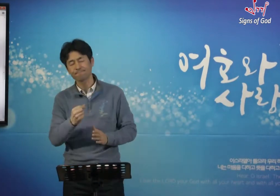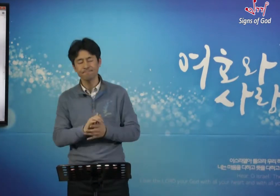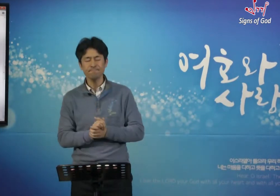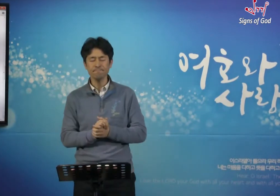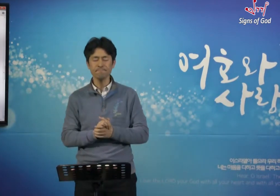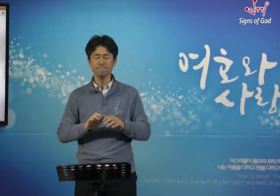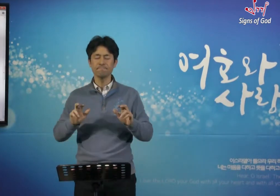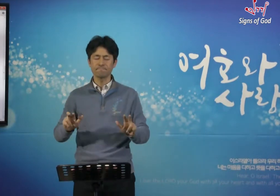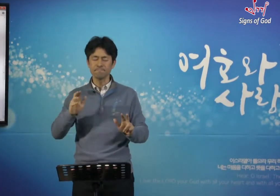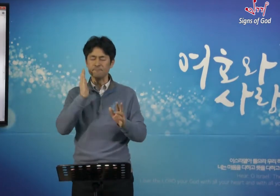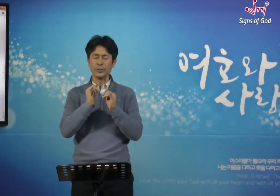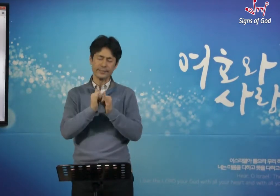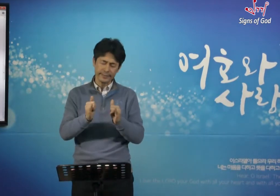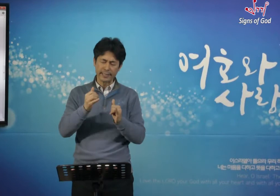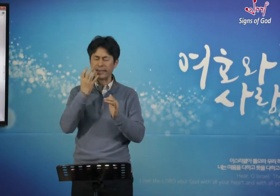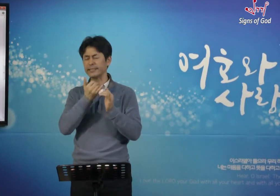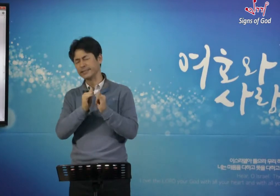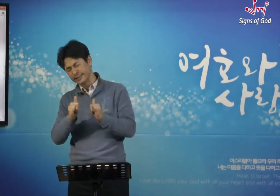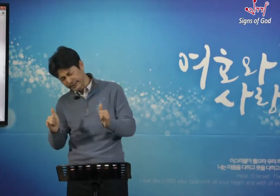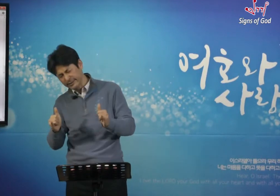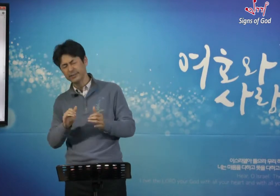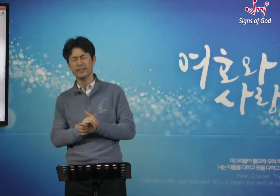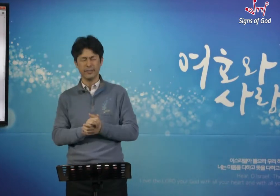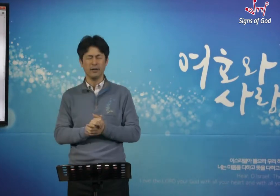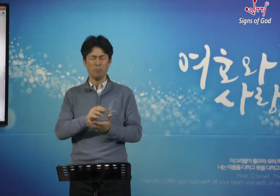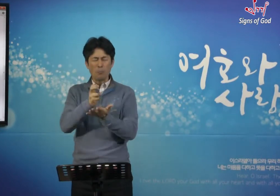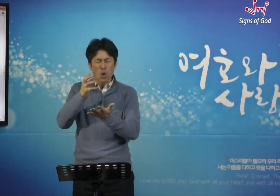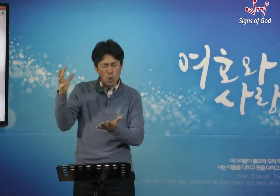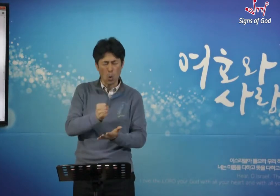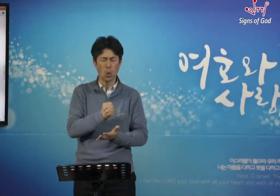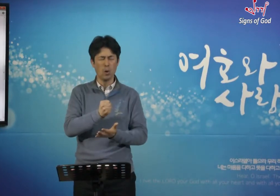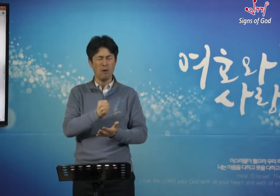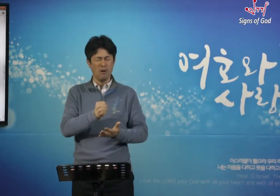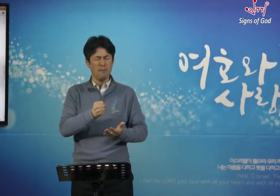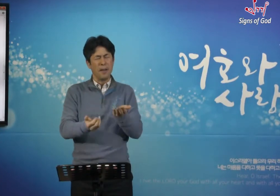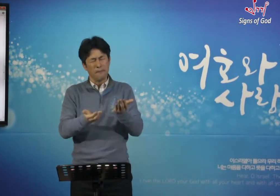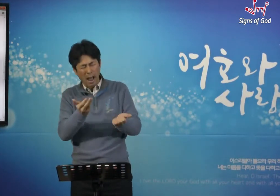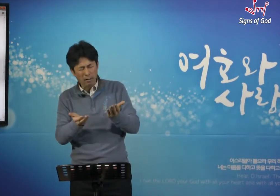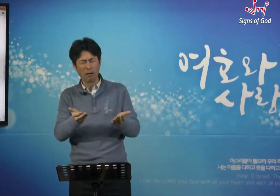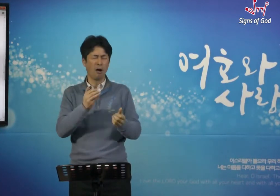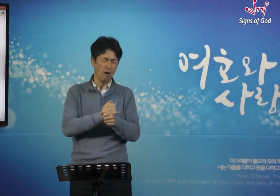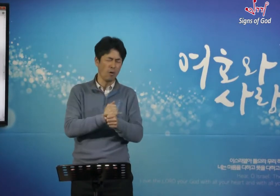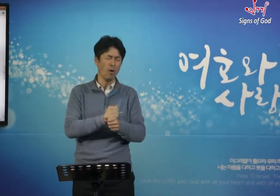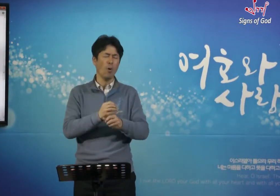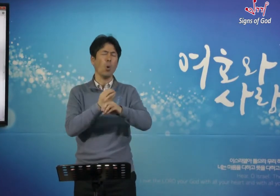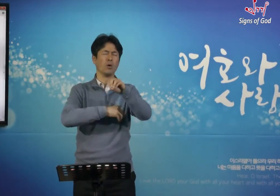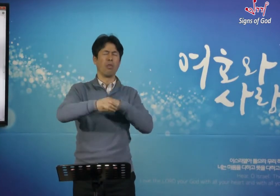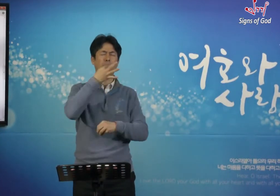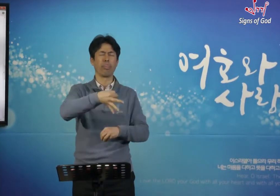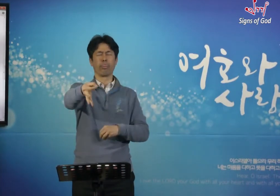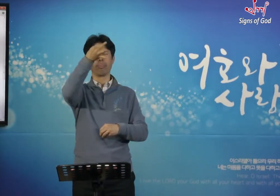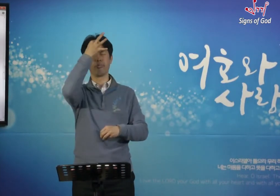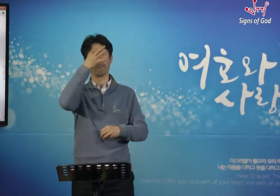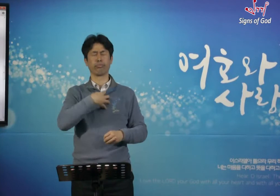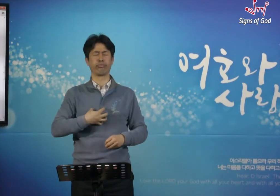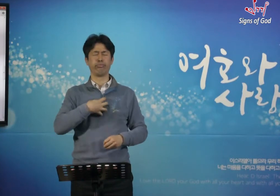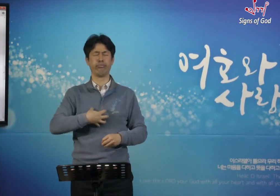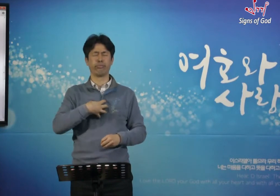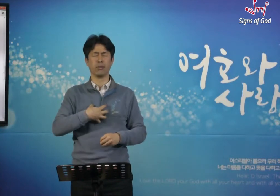기도하기를 원합니다. 농인이나 청인이나 어떤 문제를 해결할 때